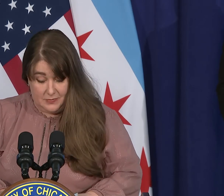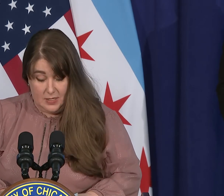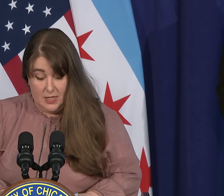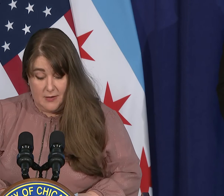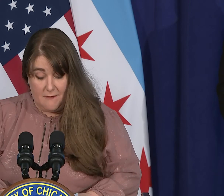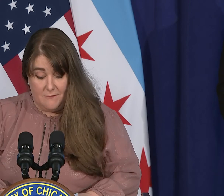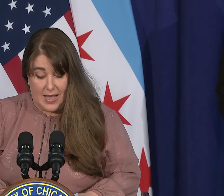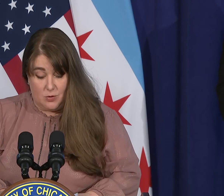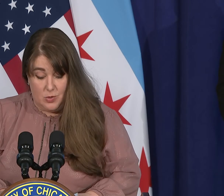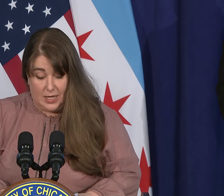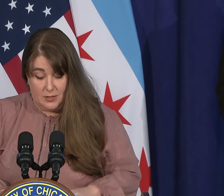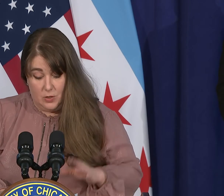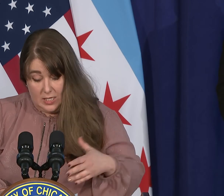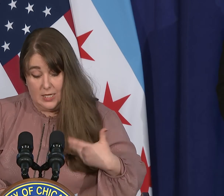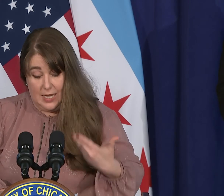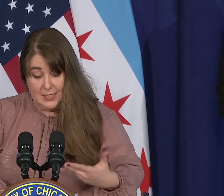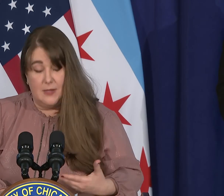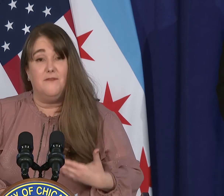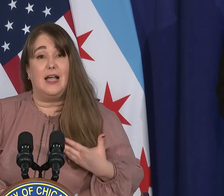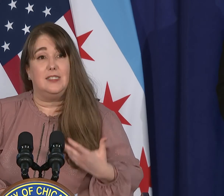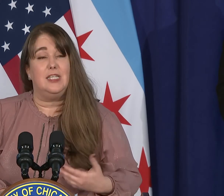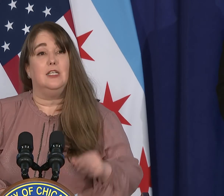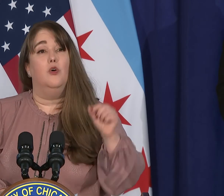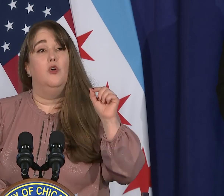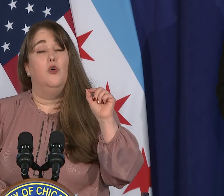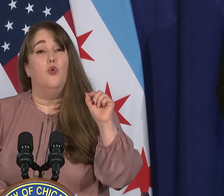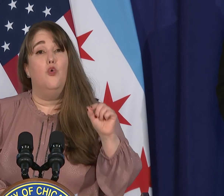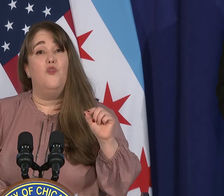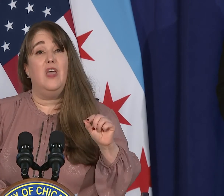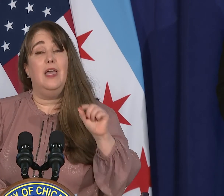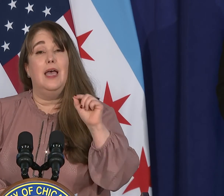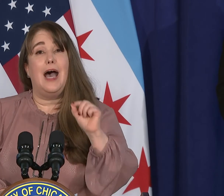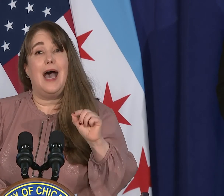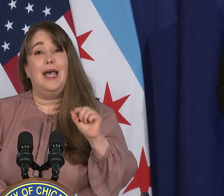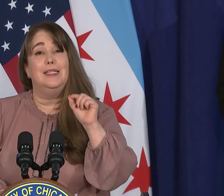oc.com/inclinada. Vacuna, en inglés, vaccine,